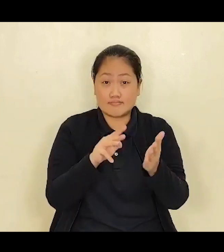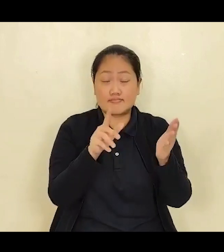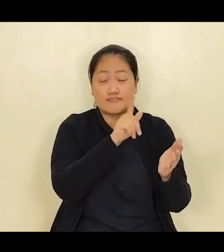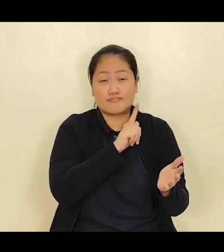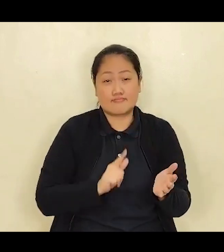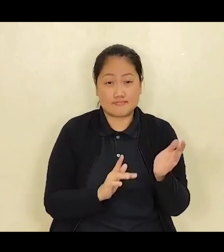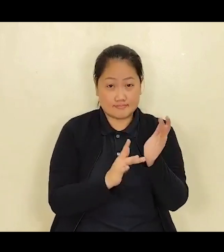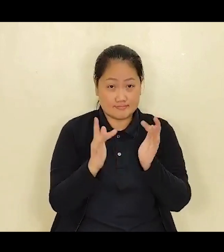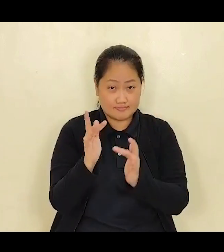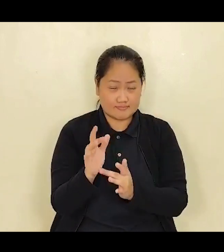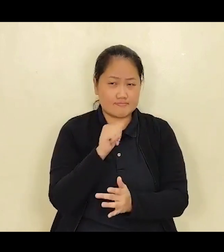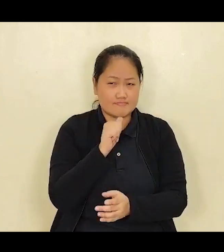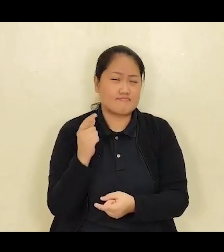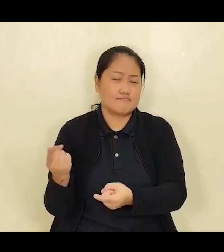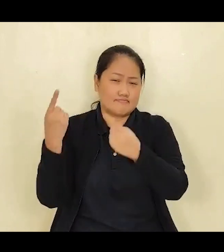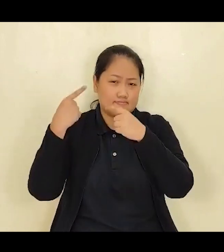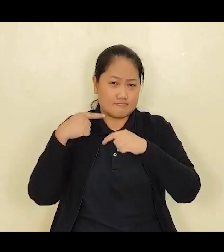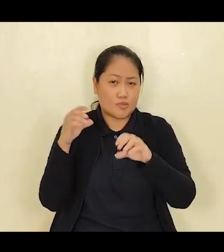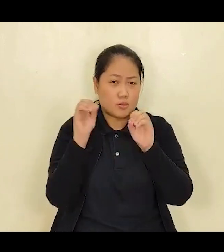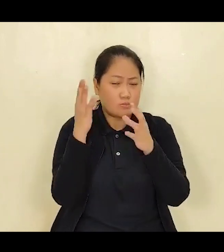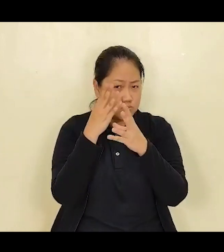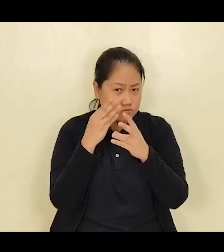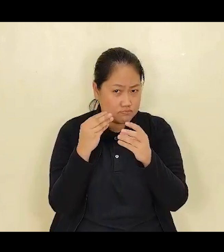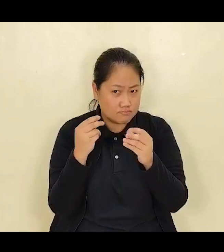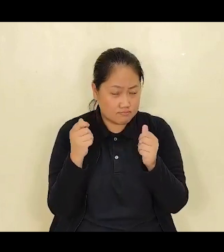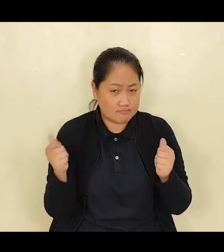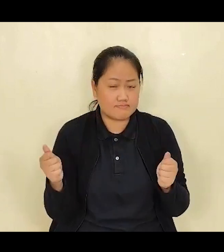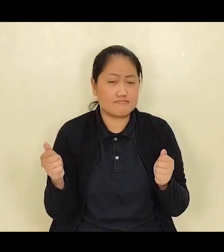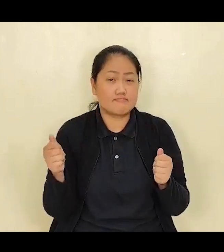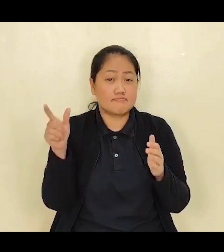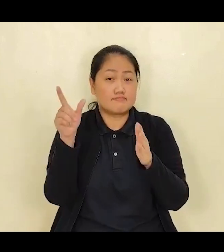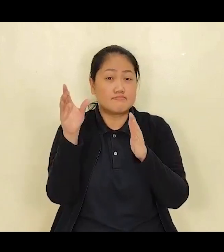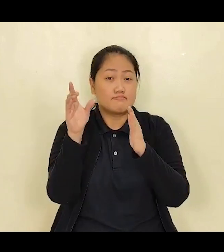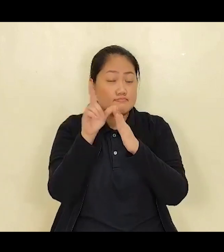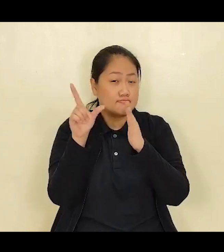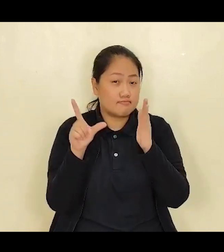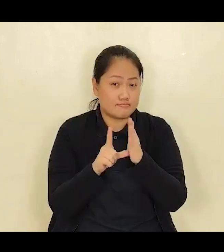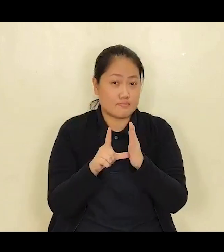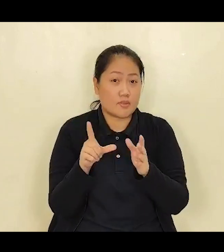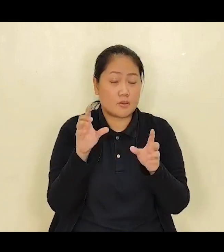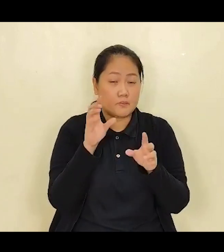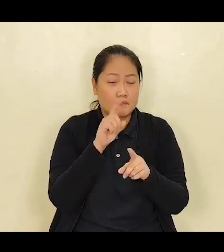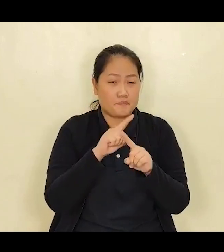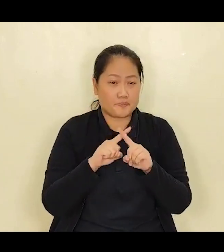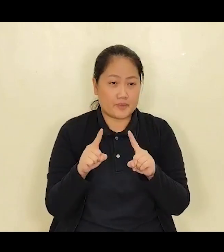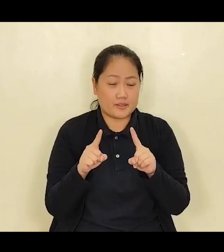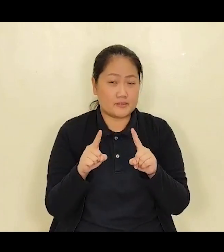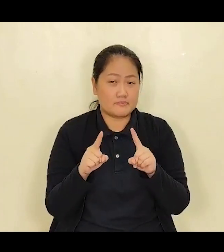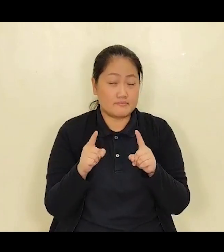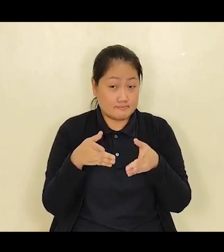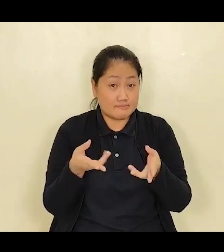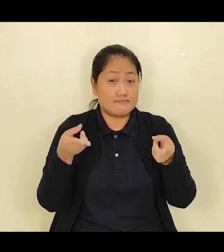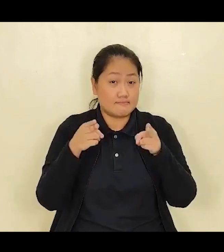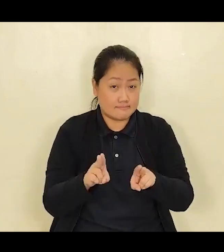siya naparito upang ipawalang bisa ang batas, kundi bigyan ito ng kaganapan. Sa ating mabuting balita